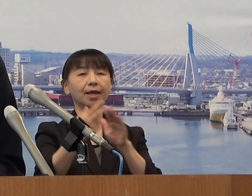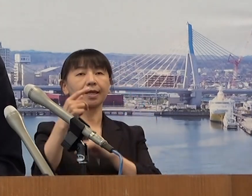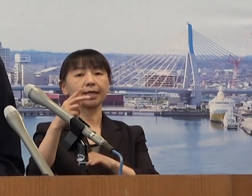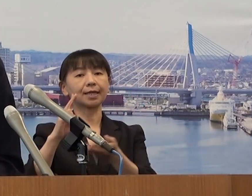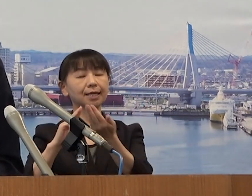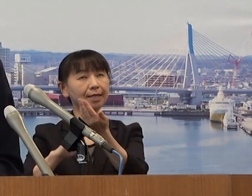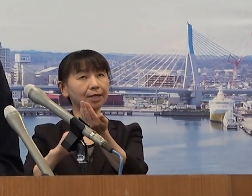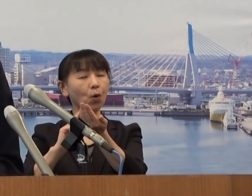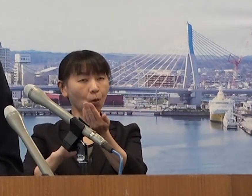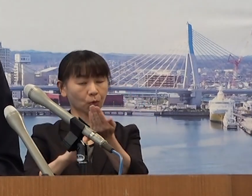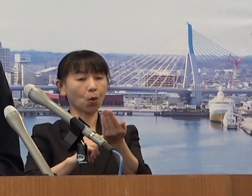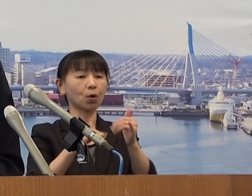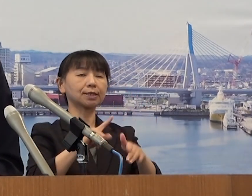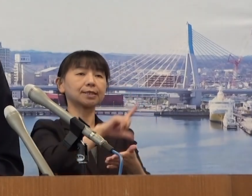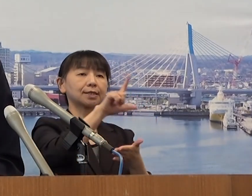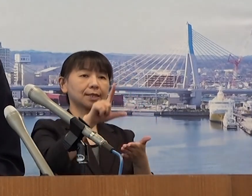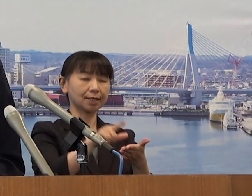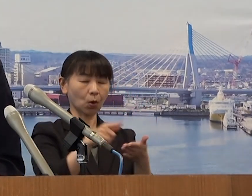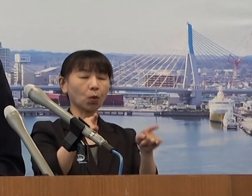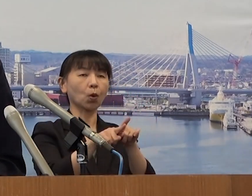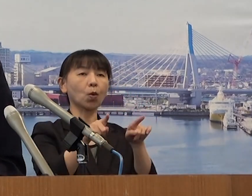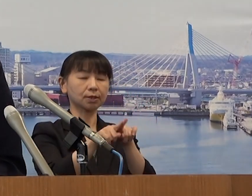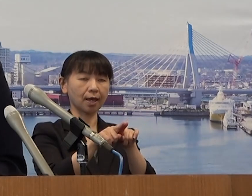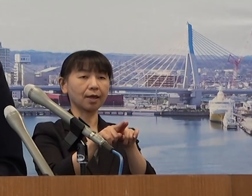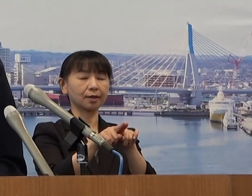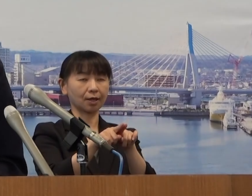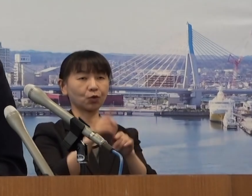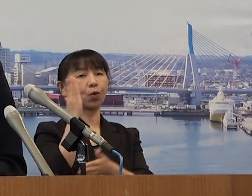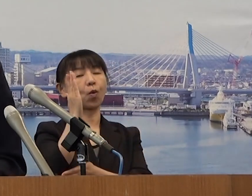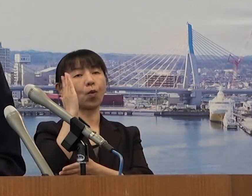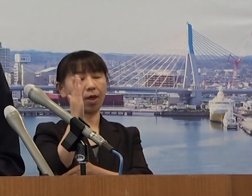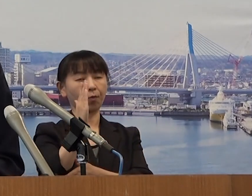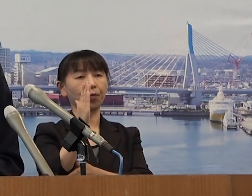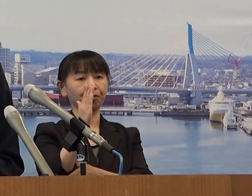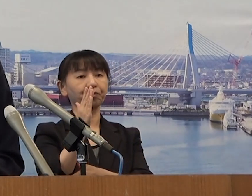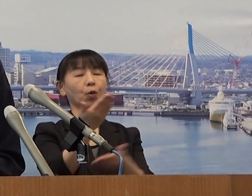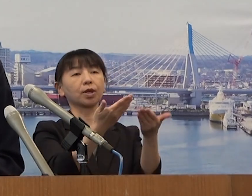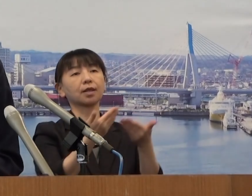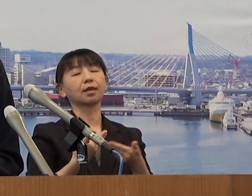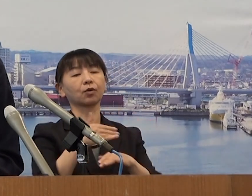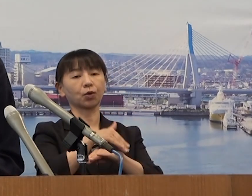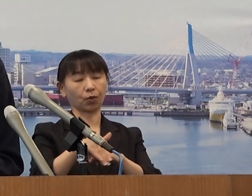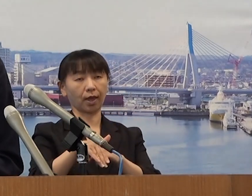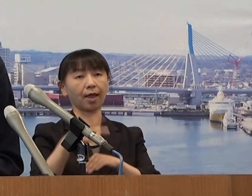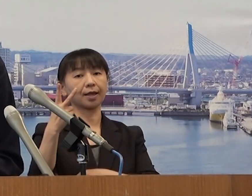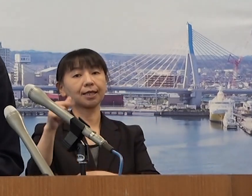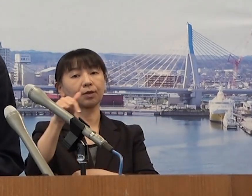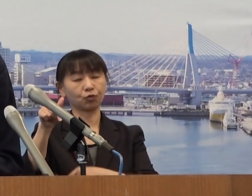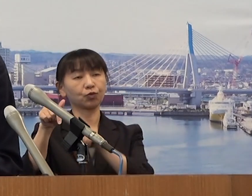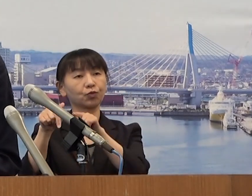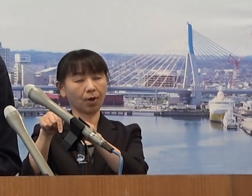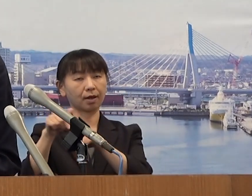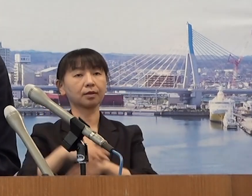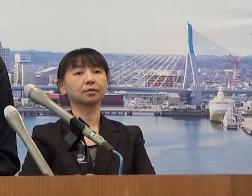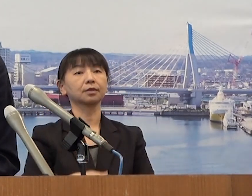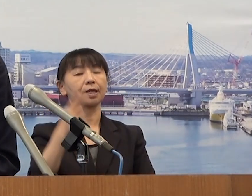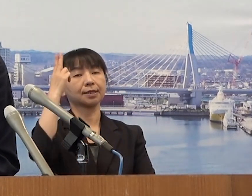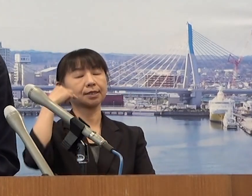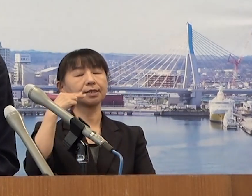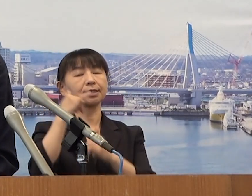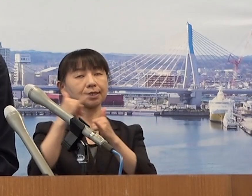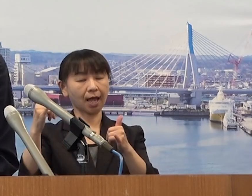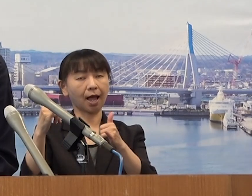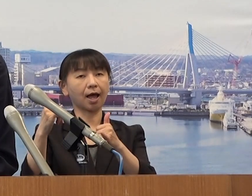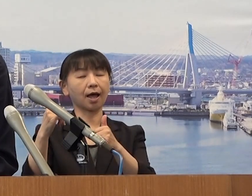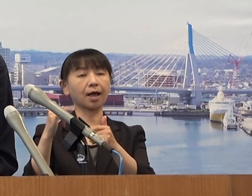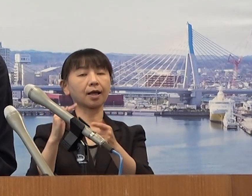域の連携をテーマにご講演をいただく予定にしております。第2部では認知症の当事者であ